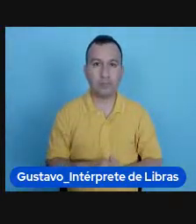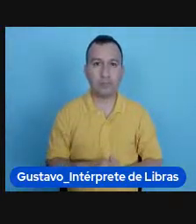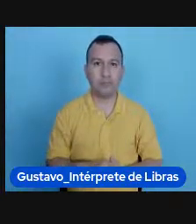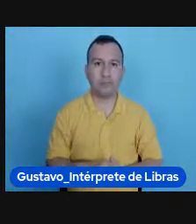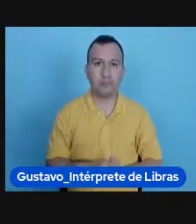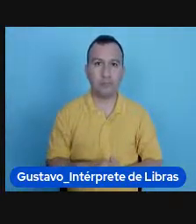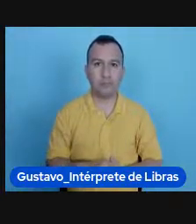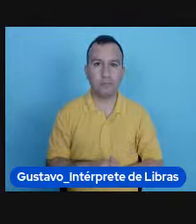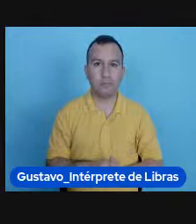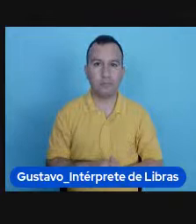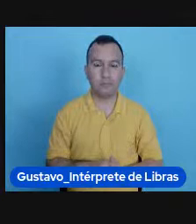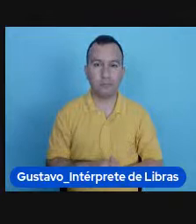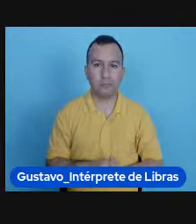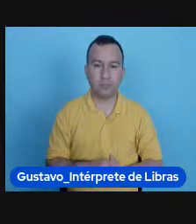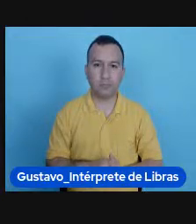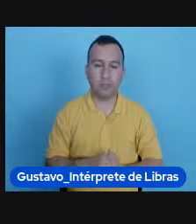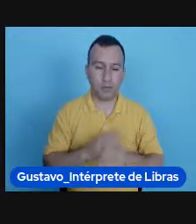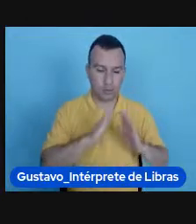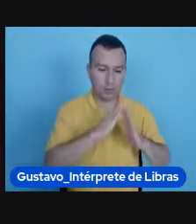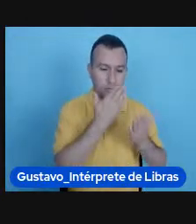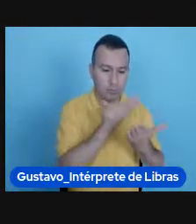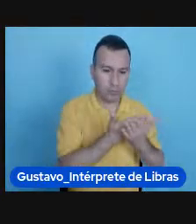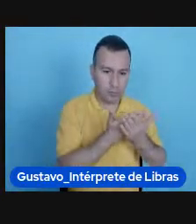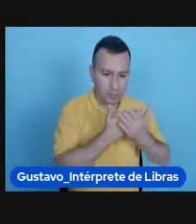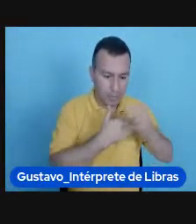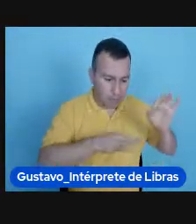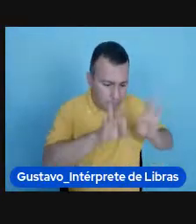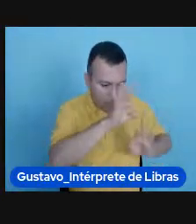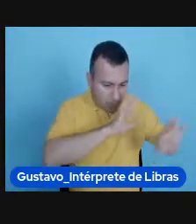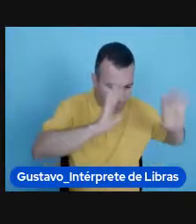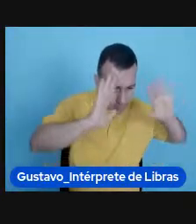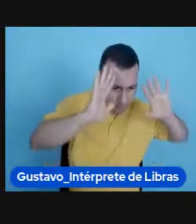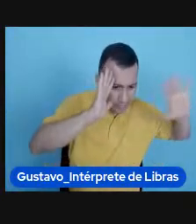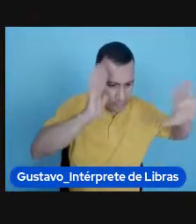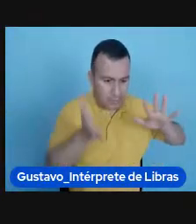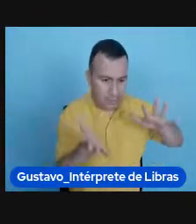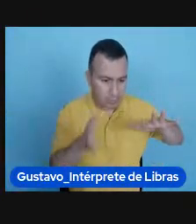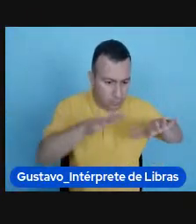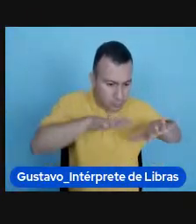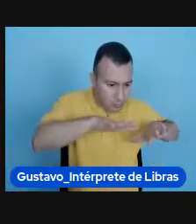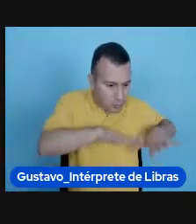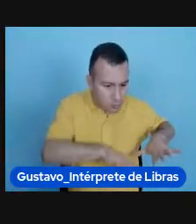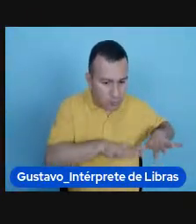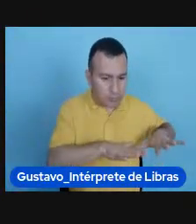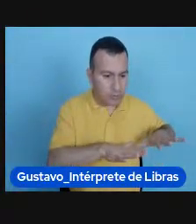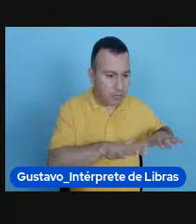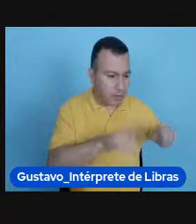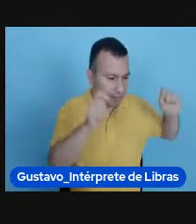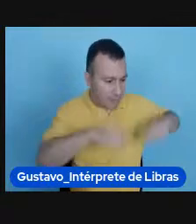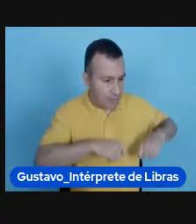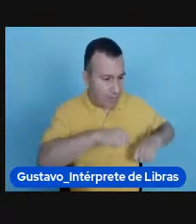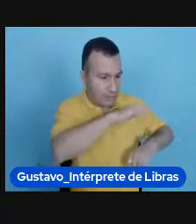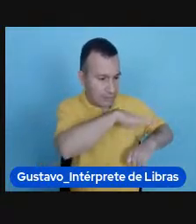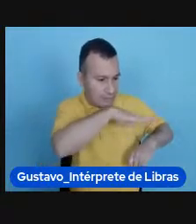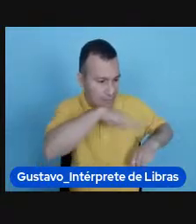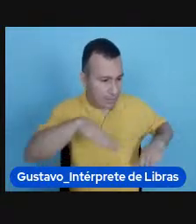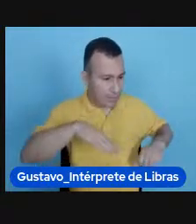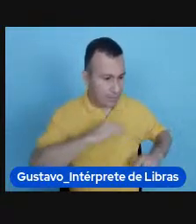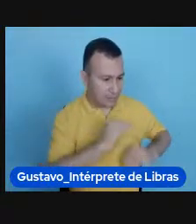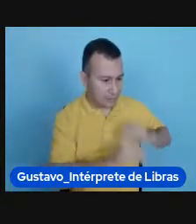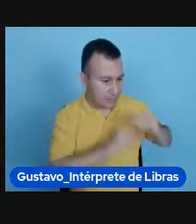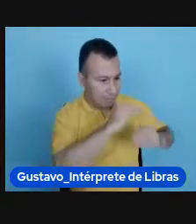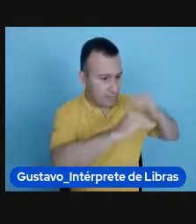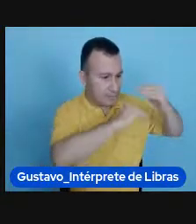pensamento com o pensamento da escola, com um pensamento de inclusão, ou de que aquela criança pode se desenvolver de uma outra maneira e que